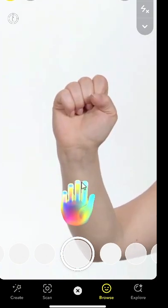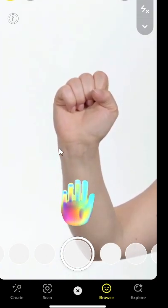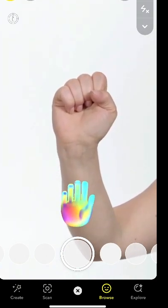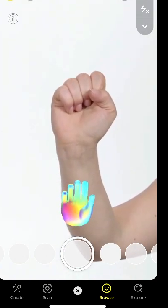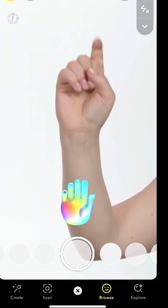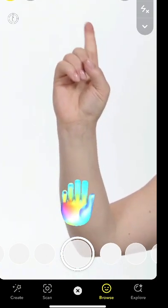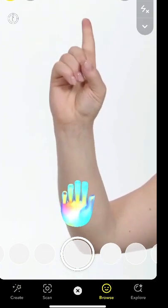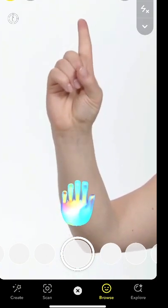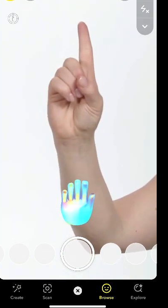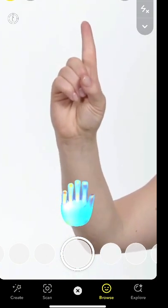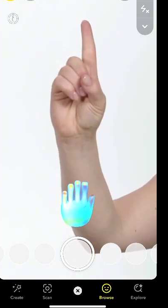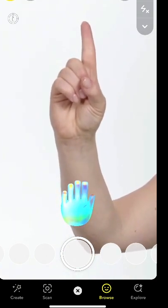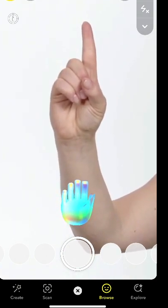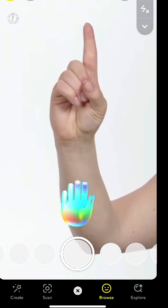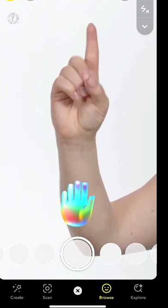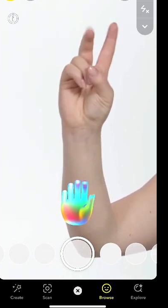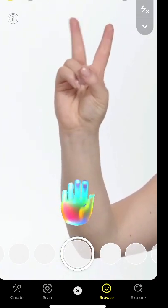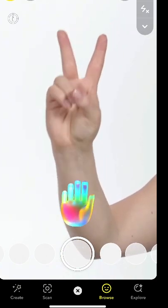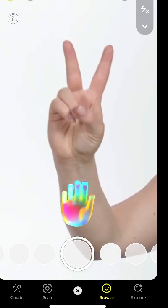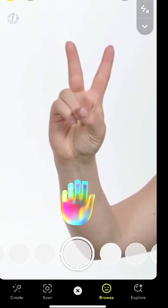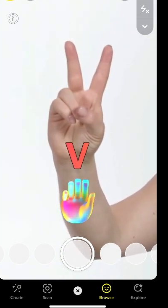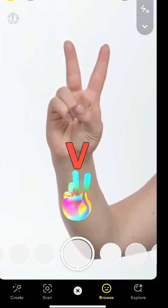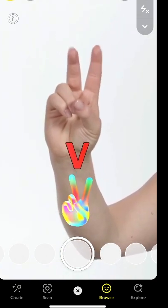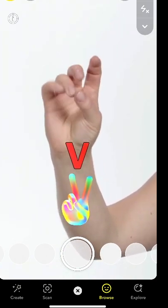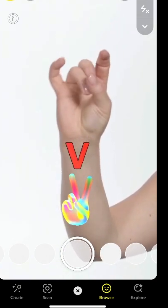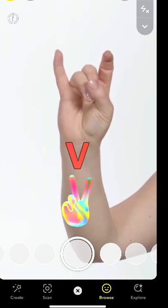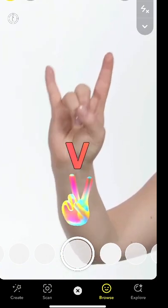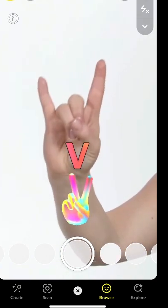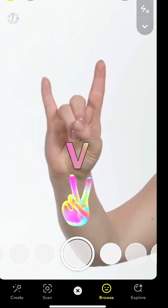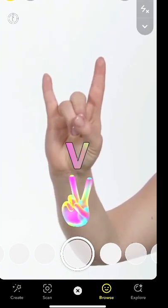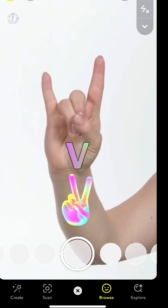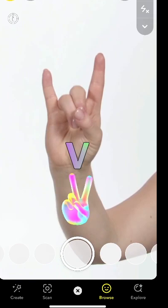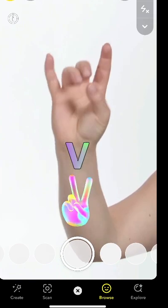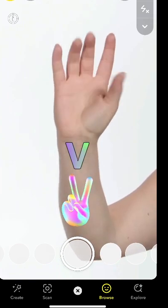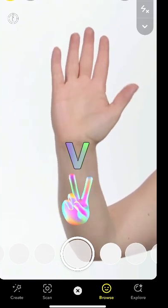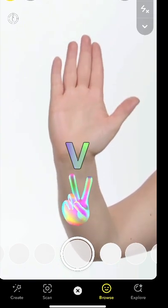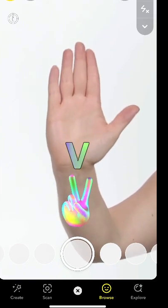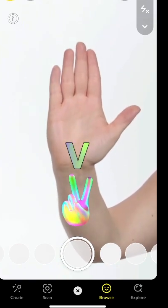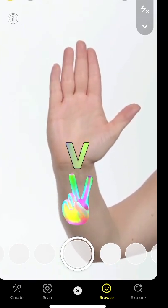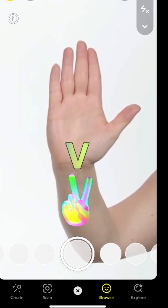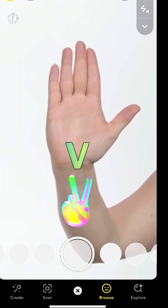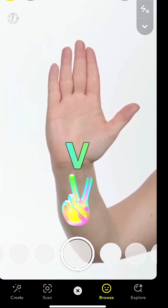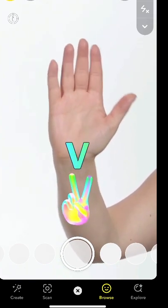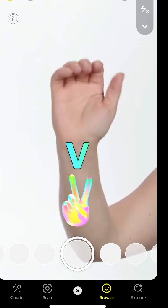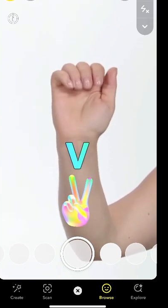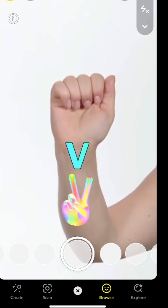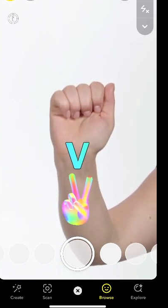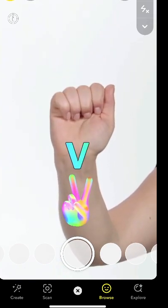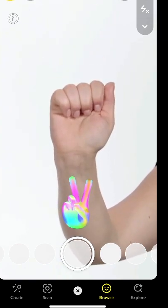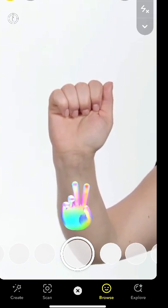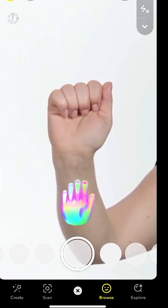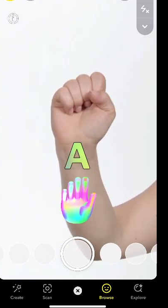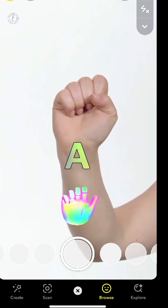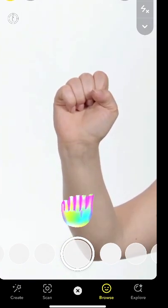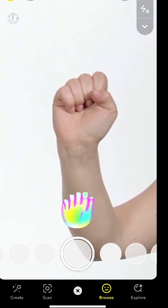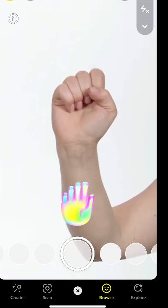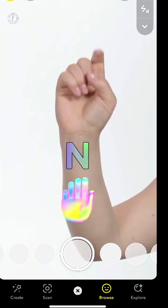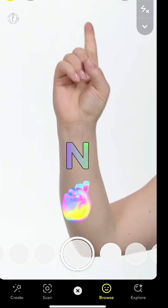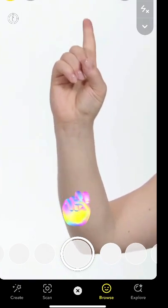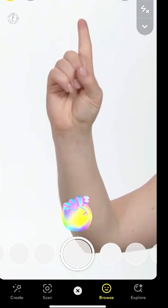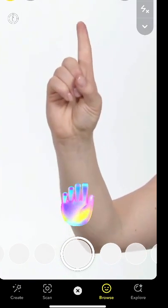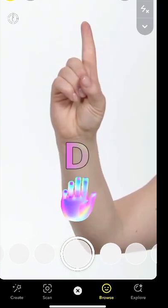El primer ejemplo, Display Sign, es claramente el ejemplo más simple para visualizar qué letra se está generando con las manos.